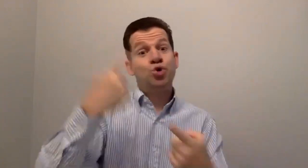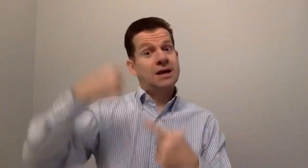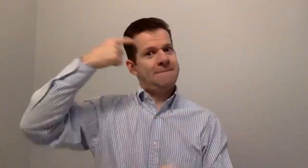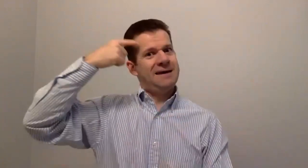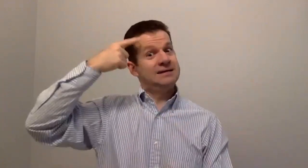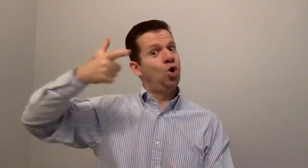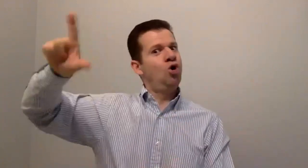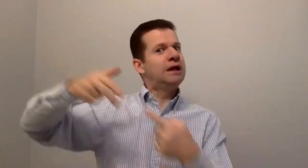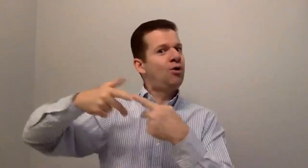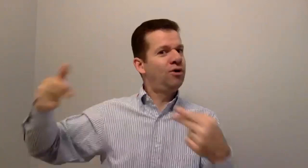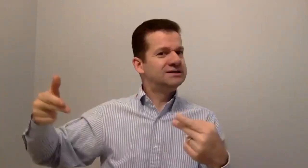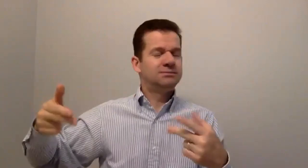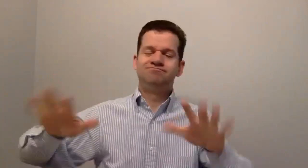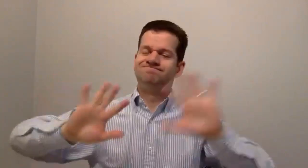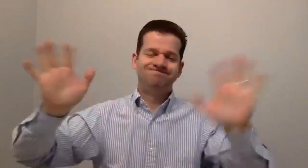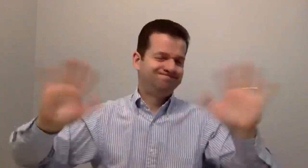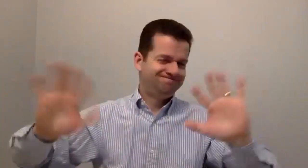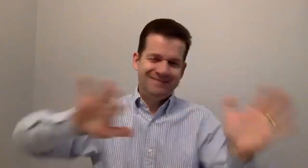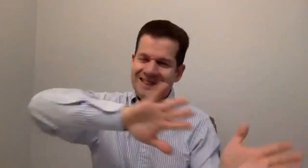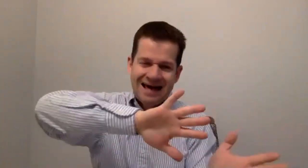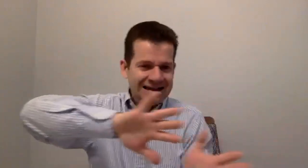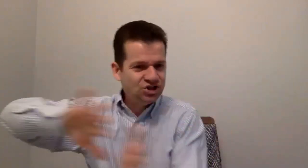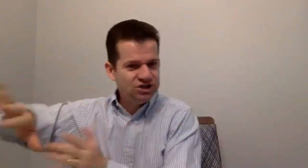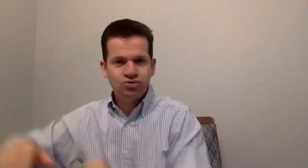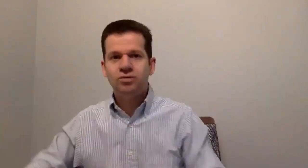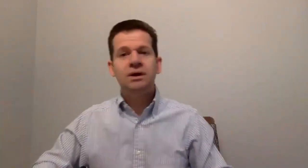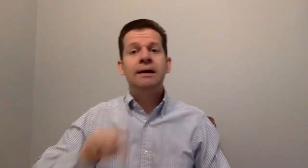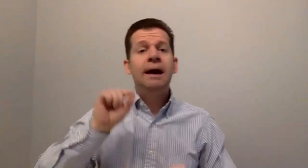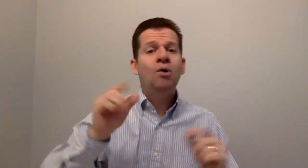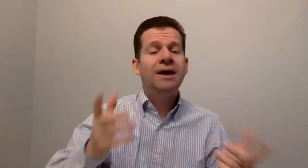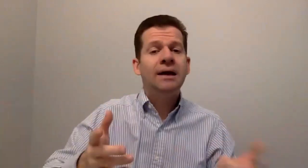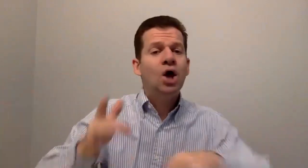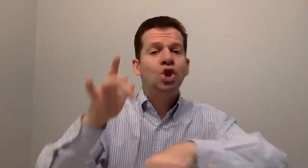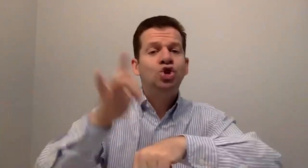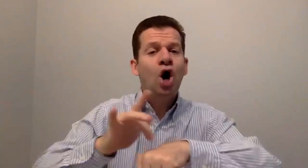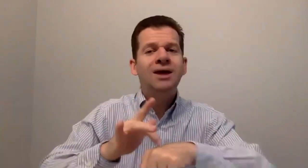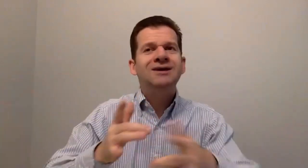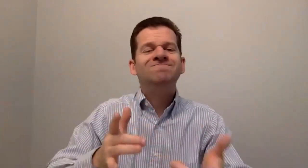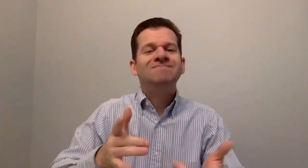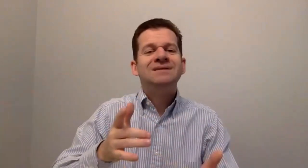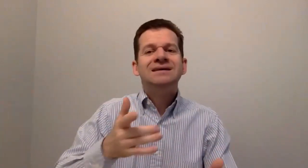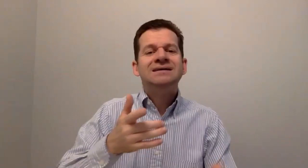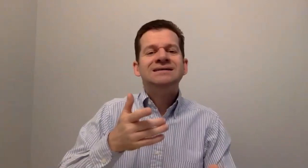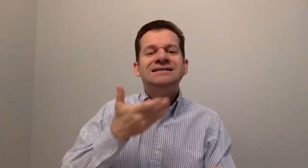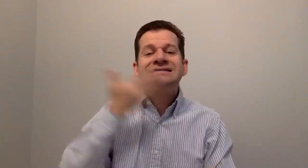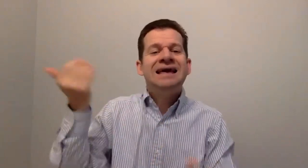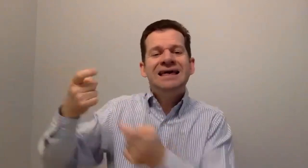Por quê? Tá pensando outra coisa. Nada disso. É o quê? Toque